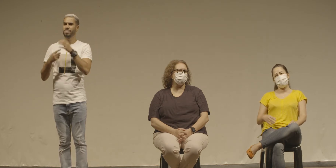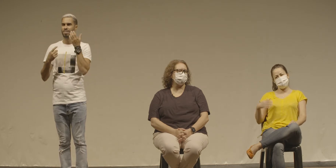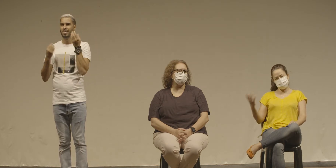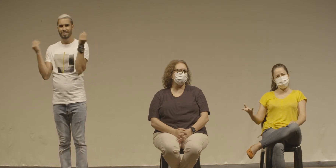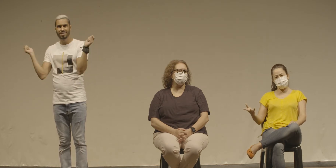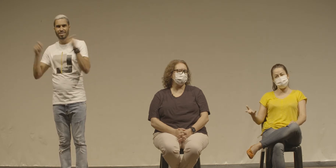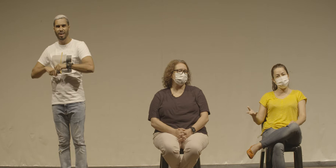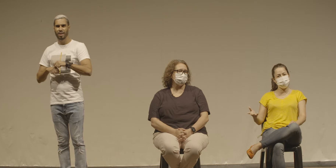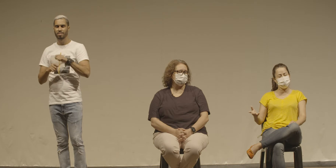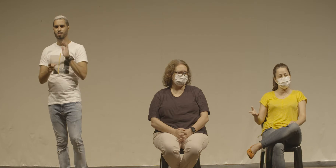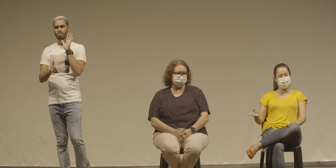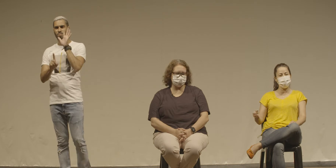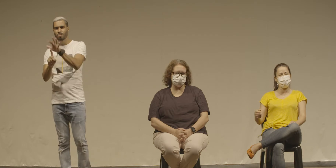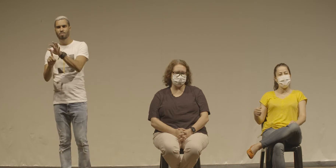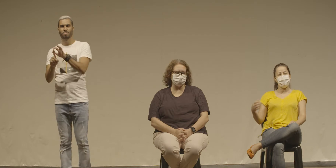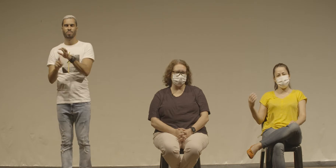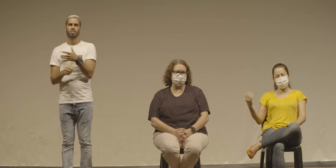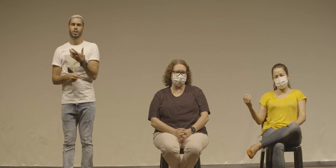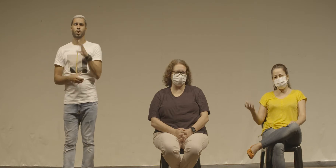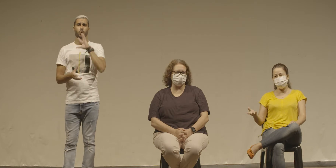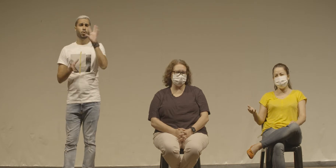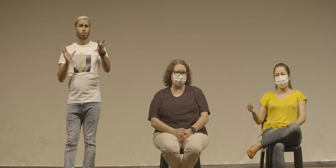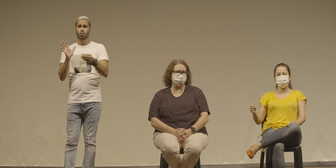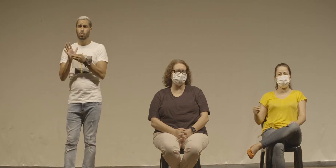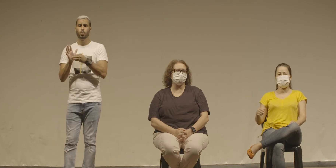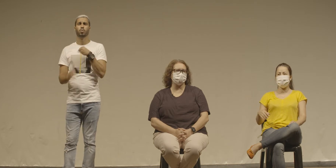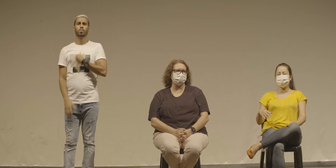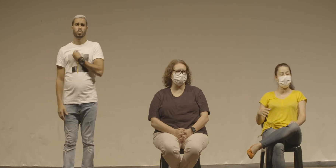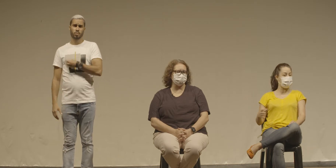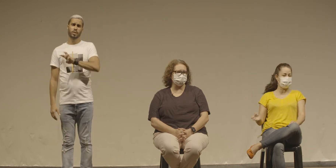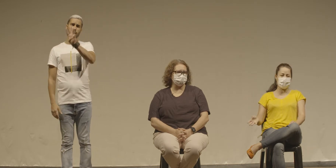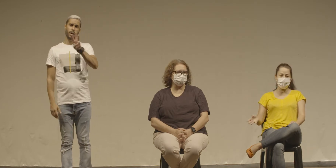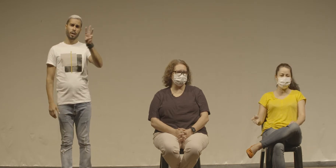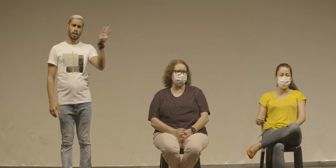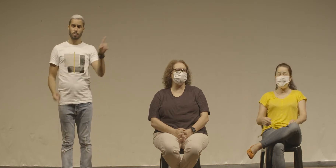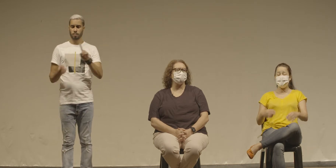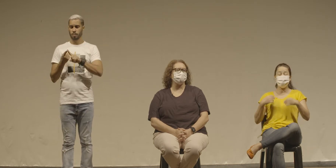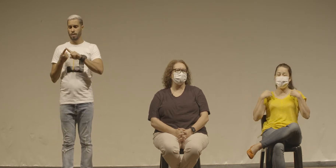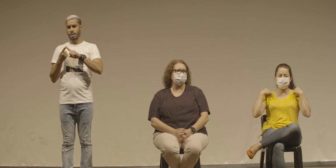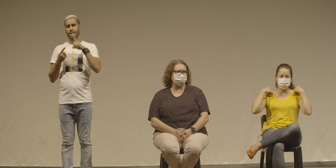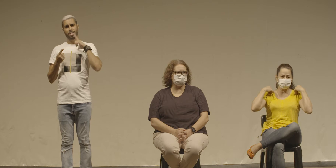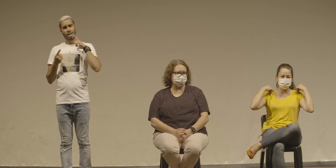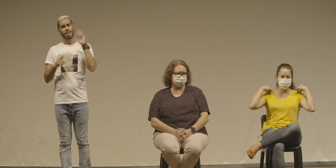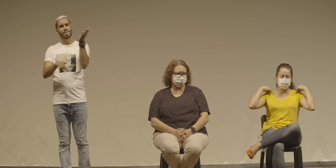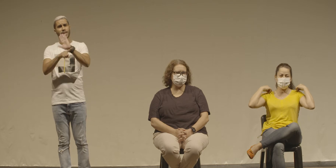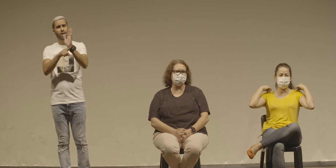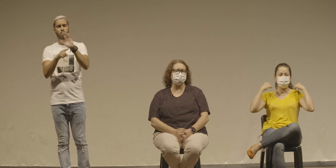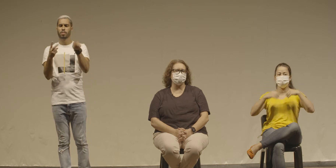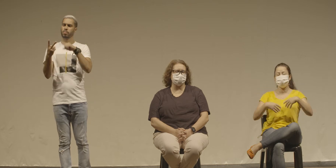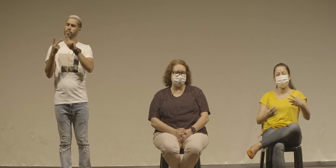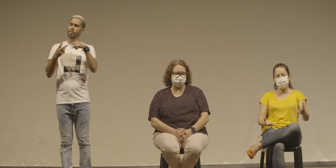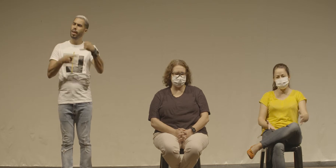Então, enfim, está tudo isso no site, a gente tem o filme, a gente tem várias lives, tem vários